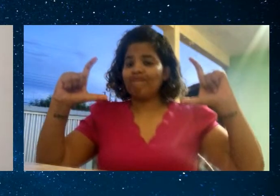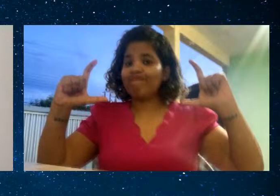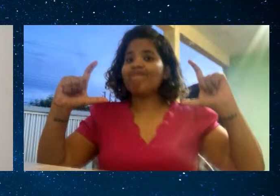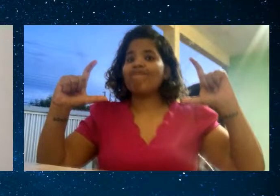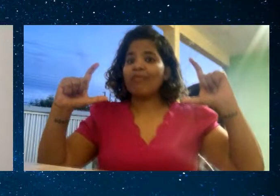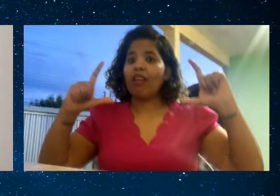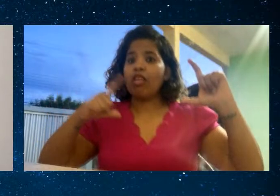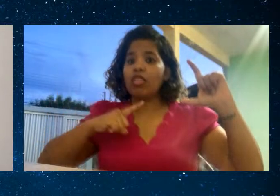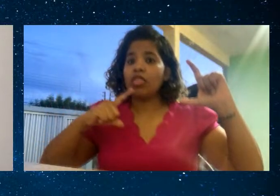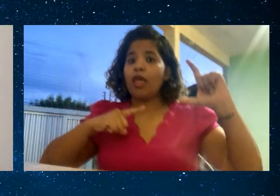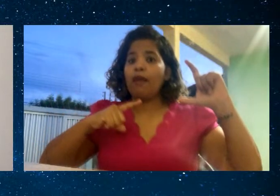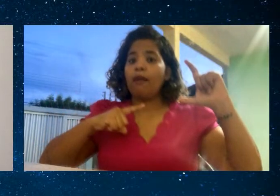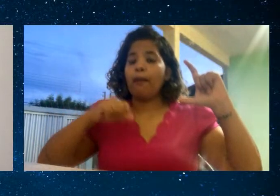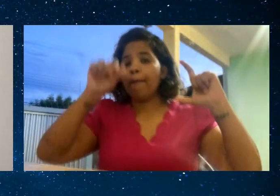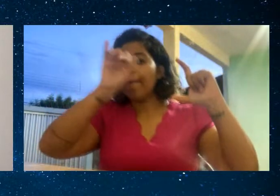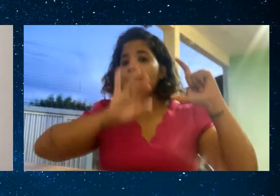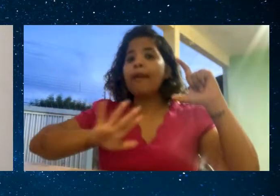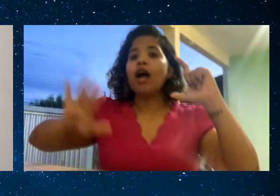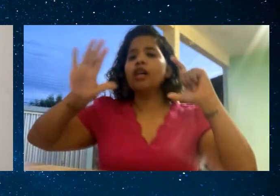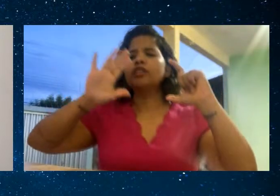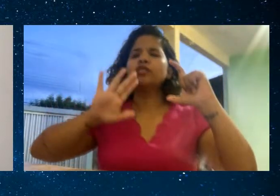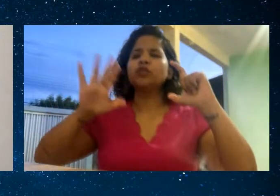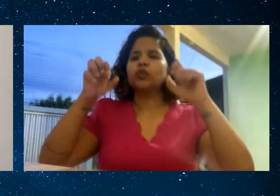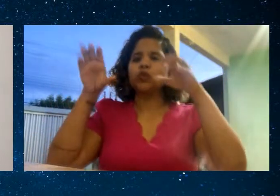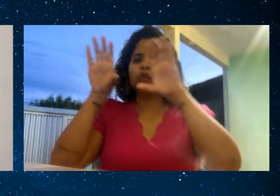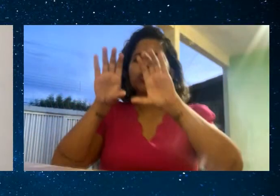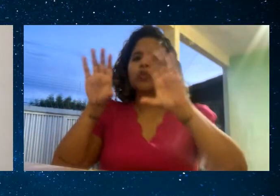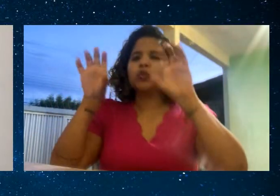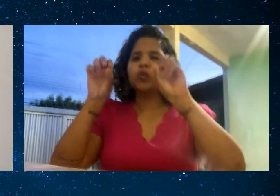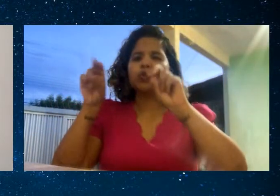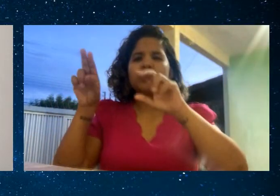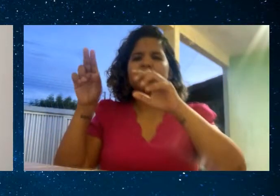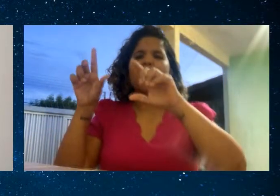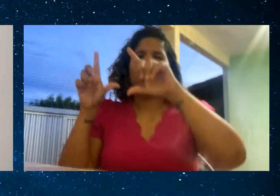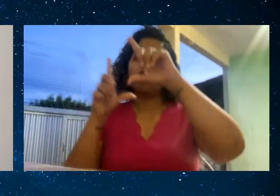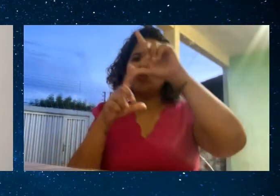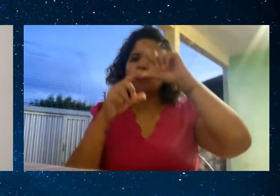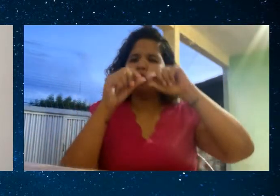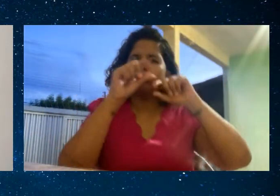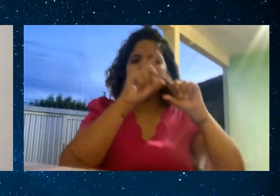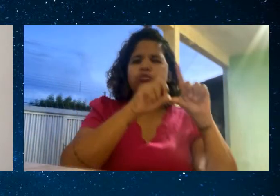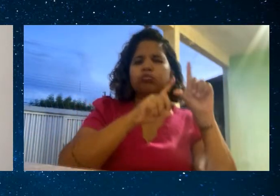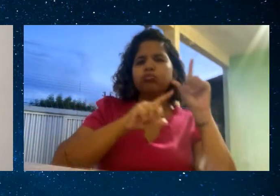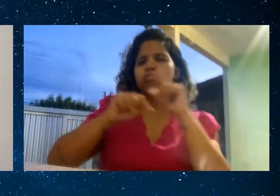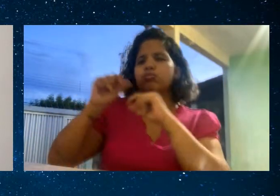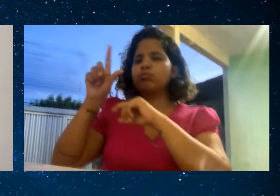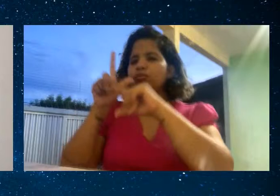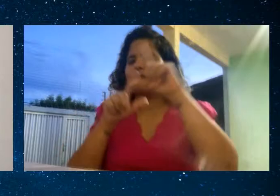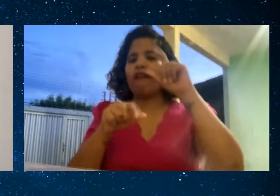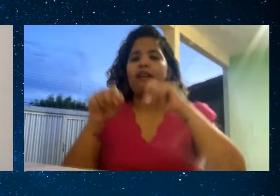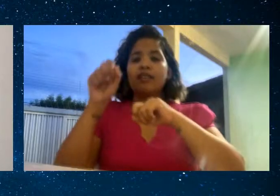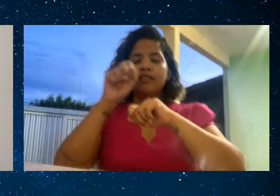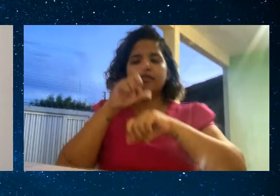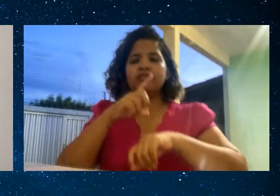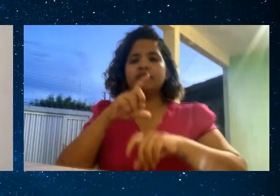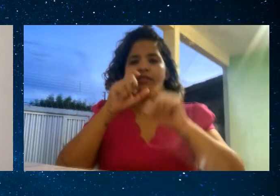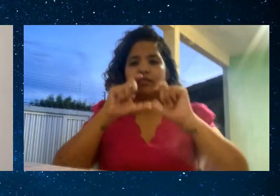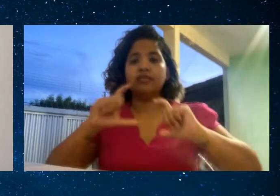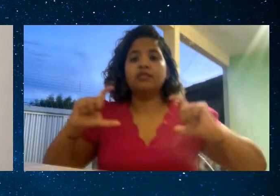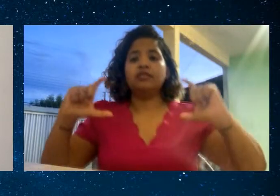céu eh noturno cheio de estrelas reluzentes ao centro desse